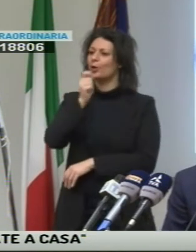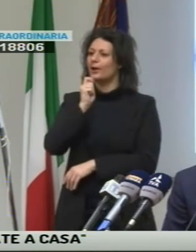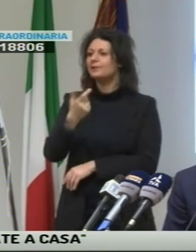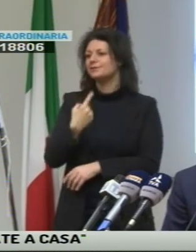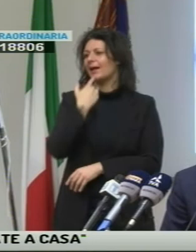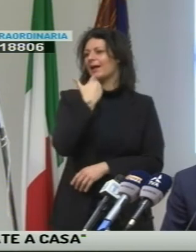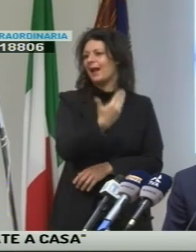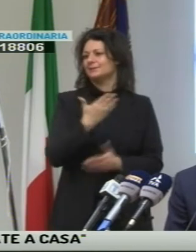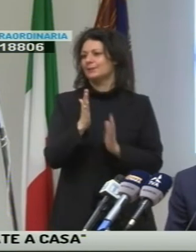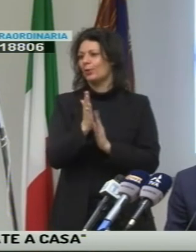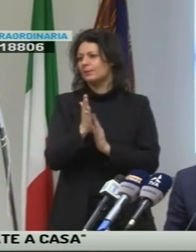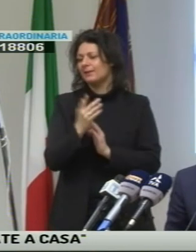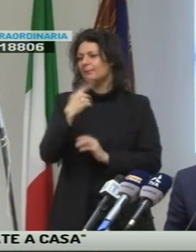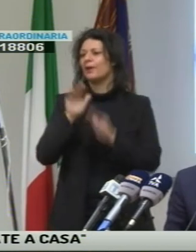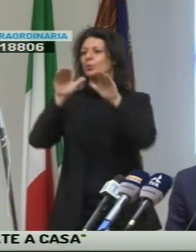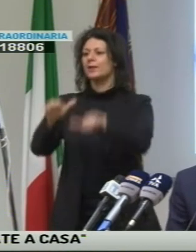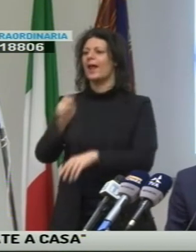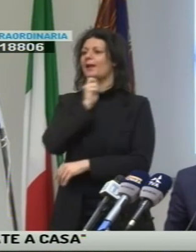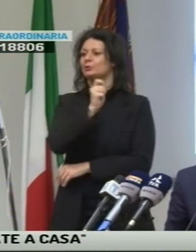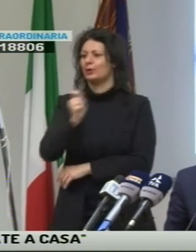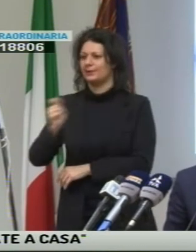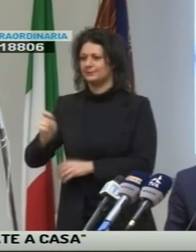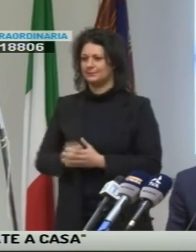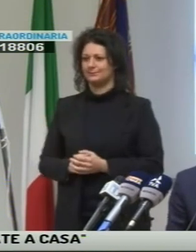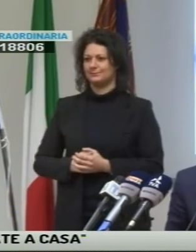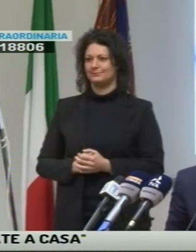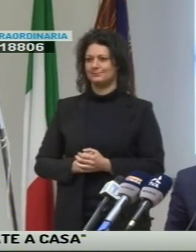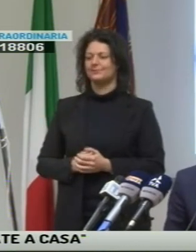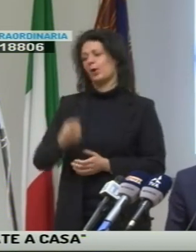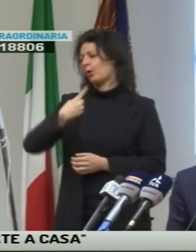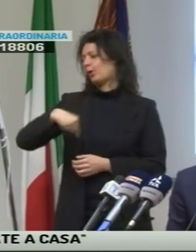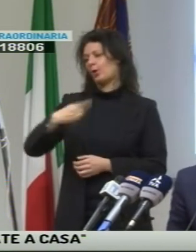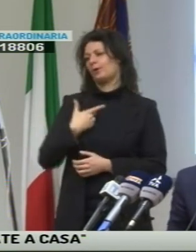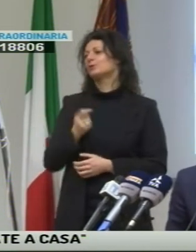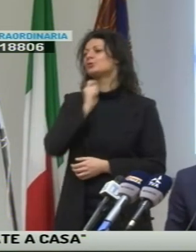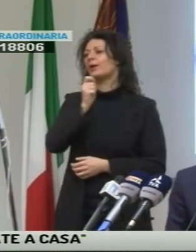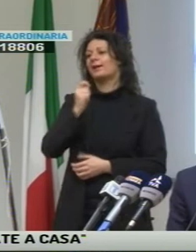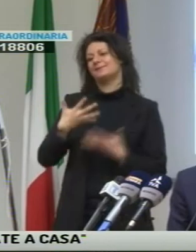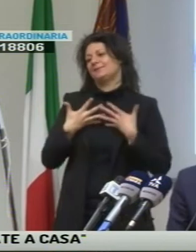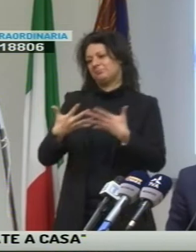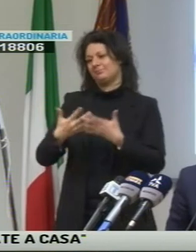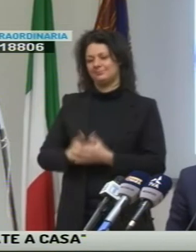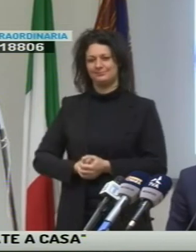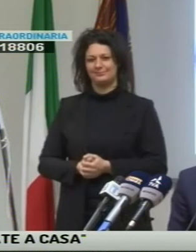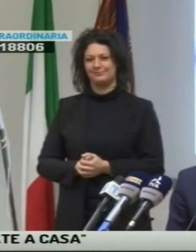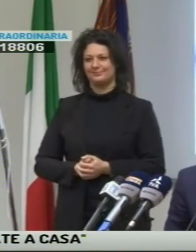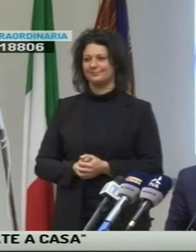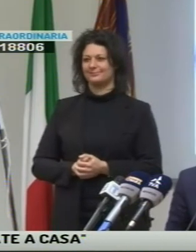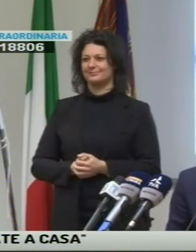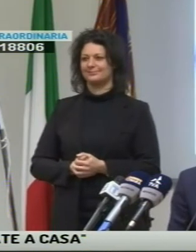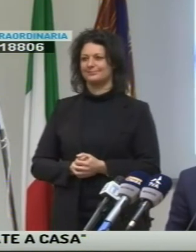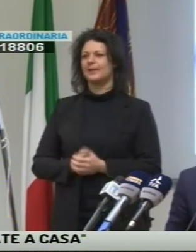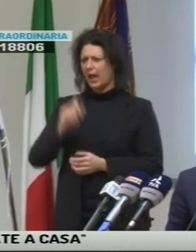grazie. Noi siamo sempre da parte dei giornalisti. E viceversa oppure no? Beh, sul